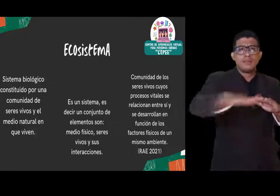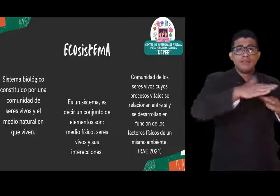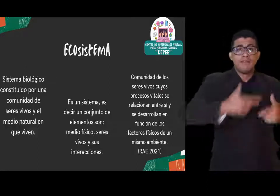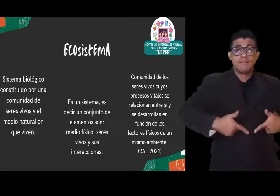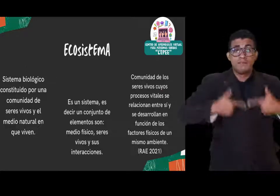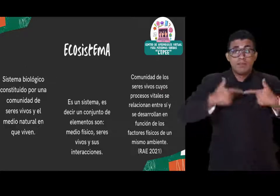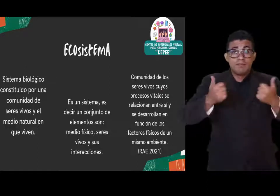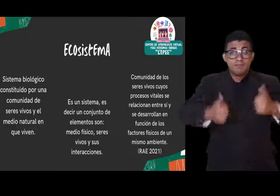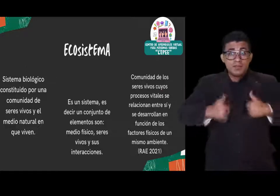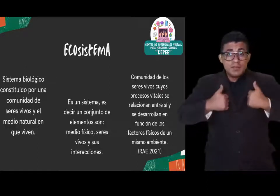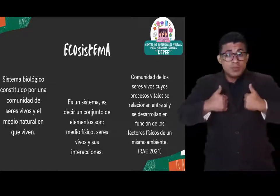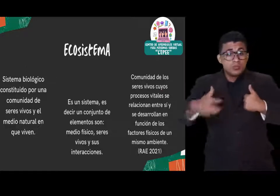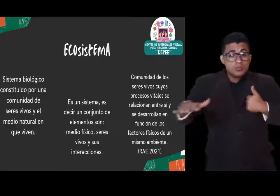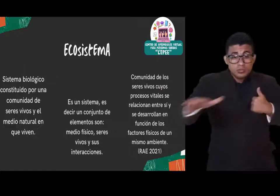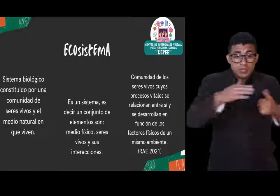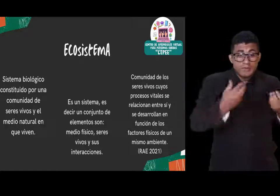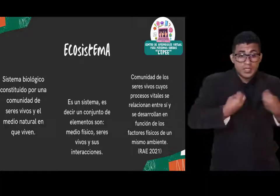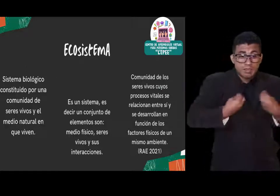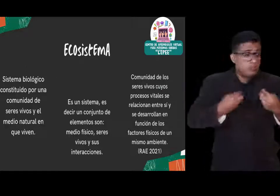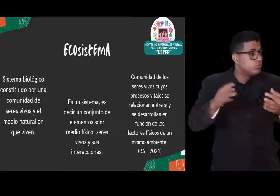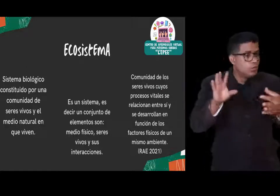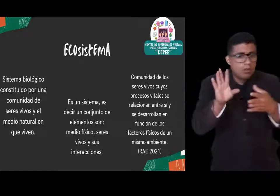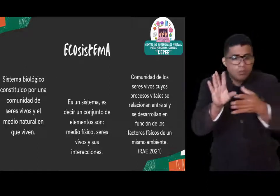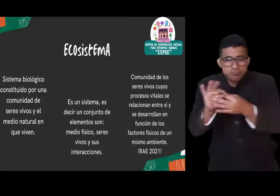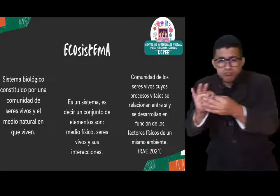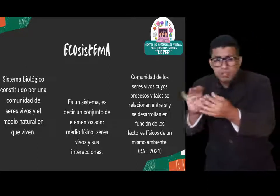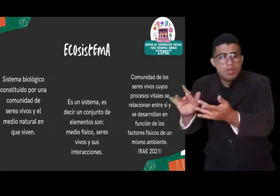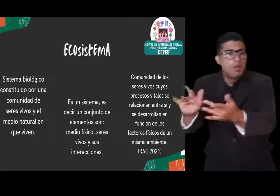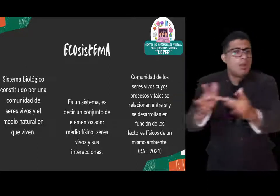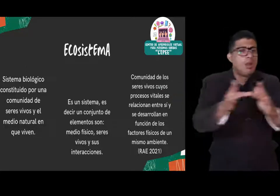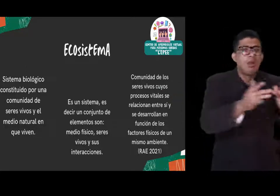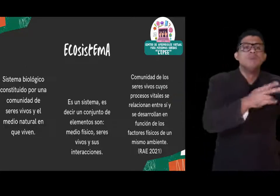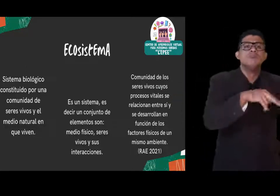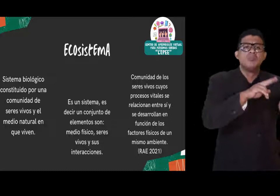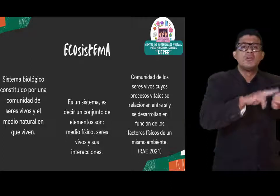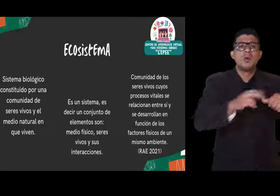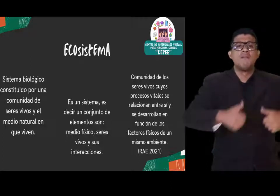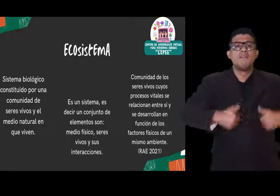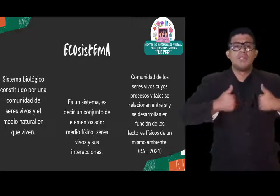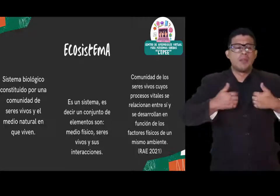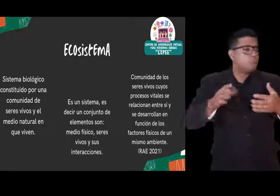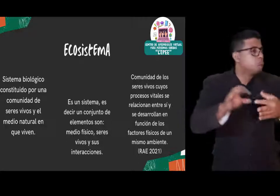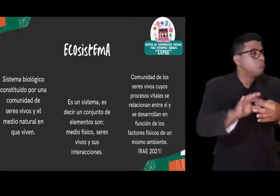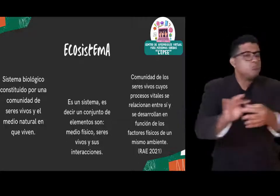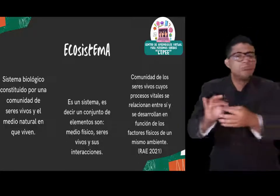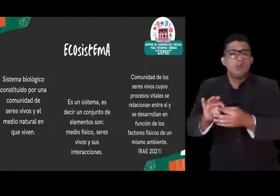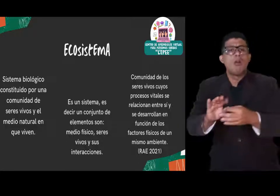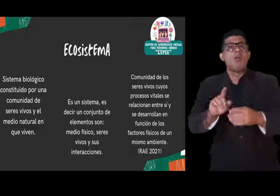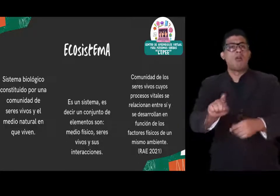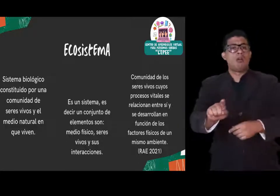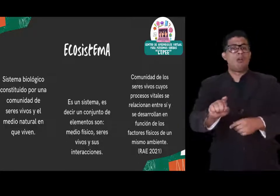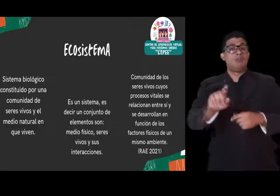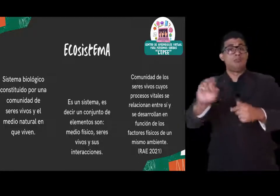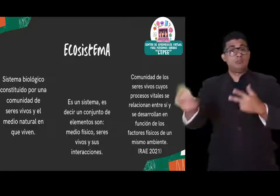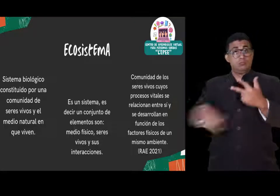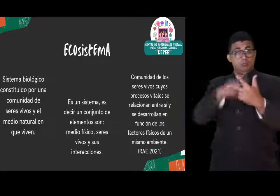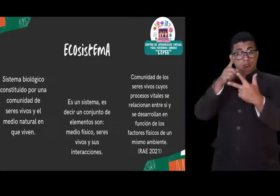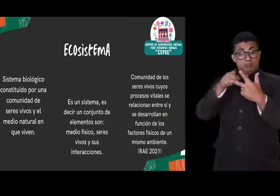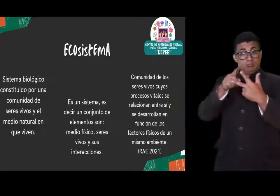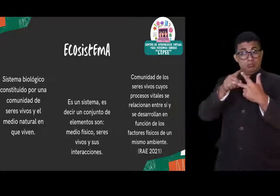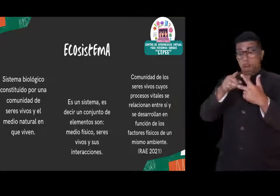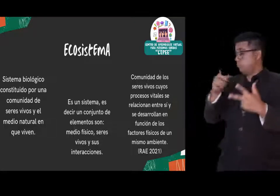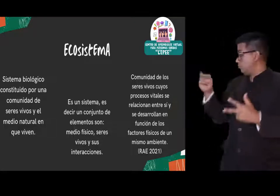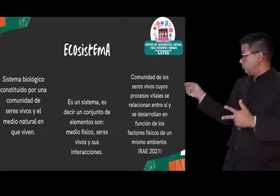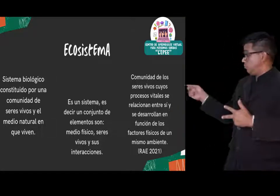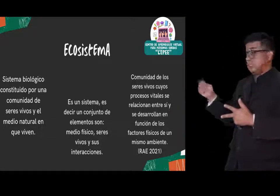seres vivos y el medio natural en que viven. ¿Sí? La segunda definición,